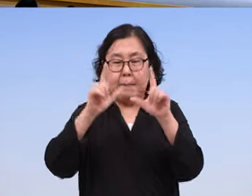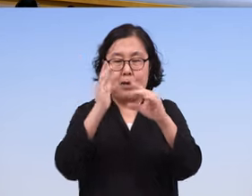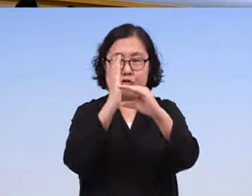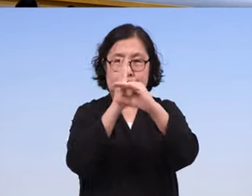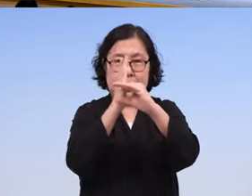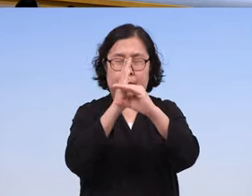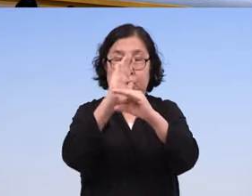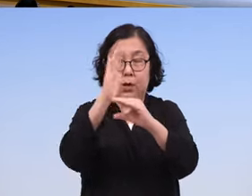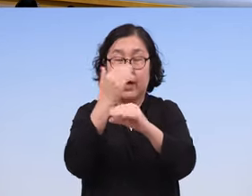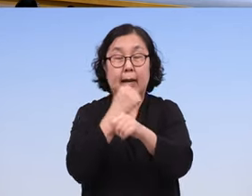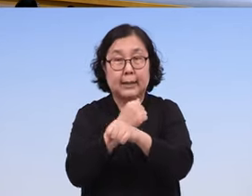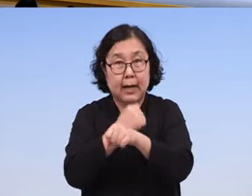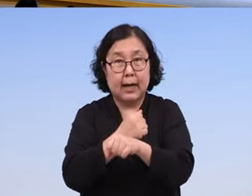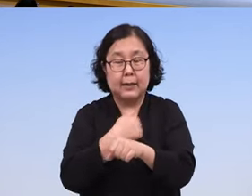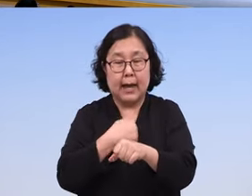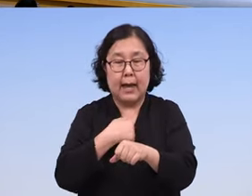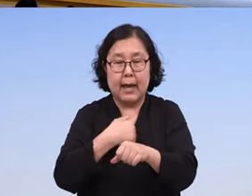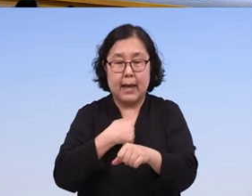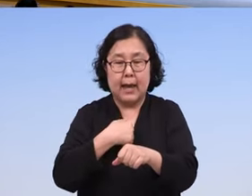하자. 이게 저의 지침이에요.